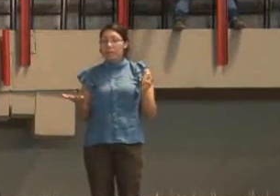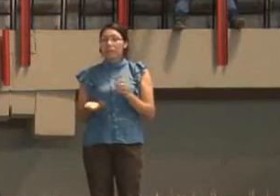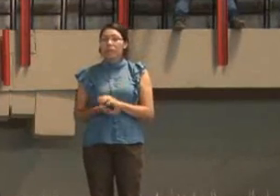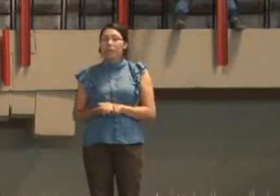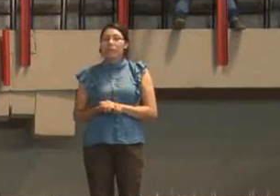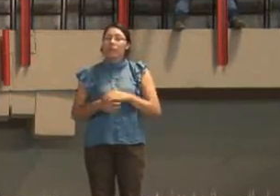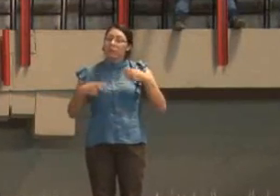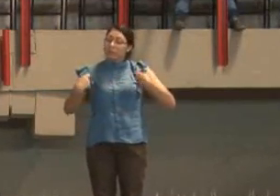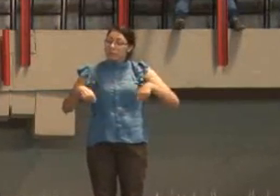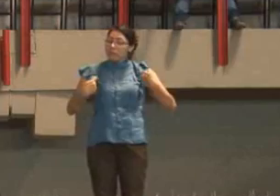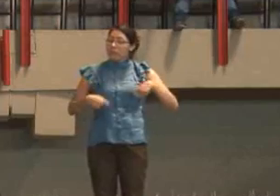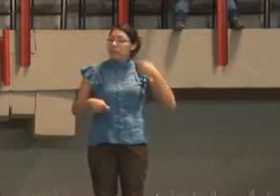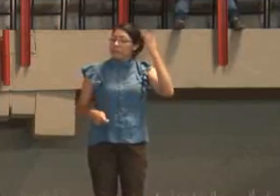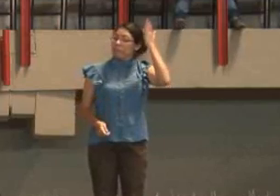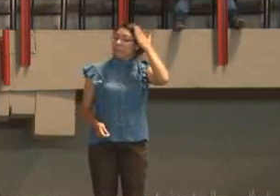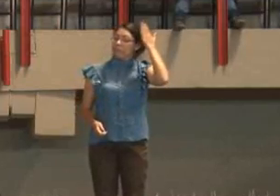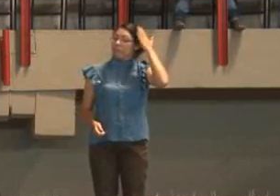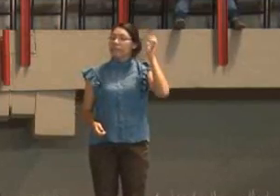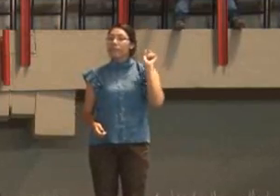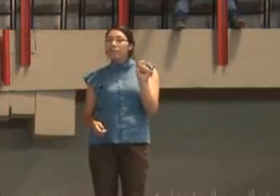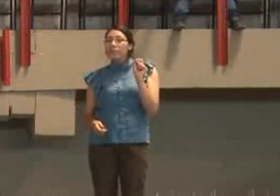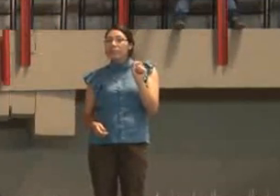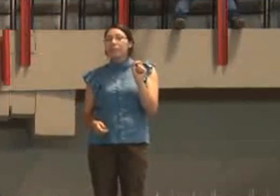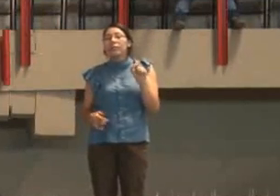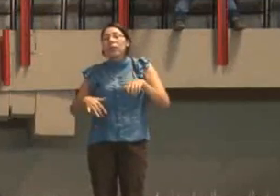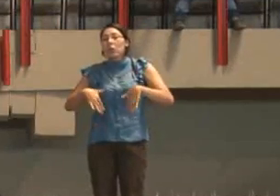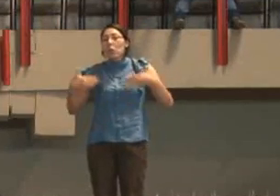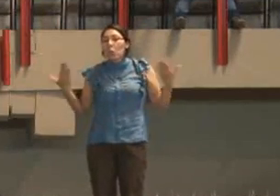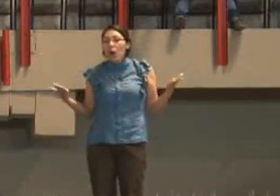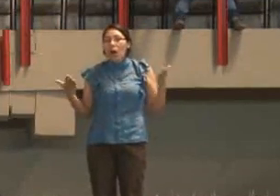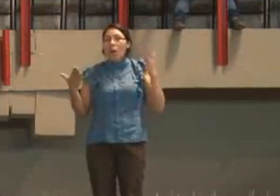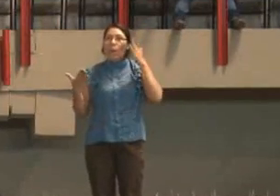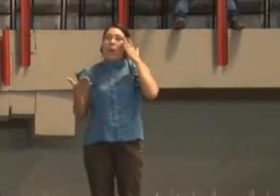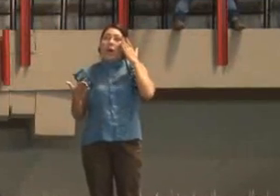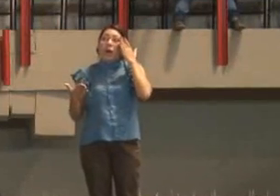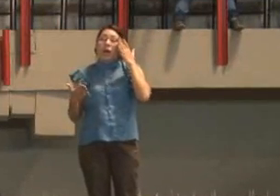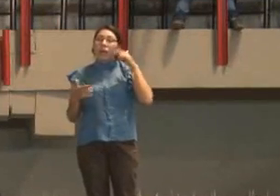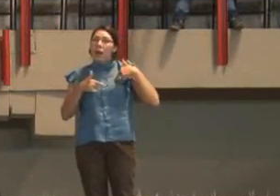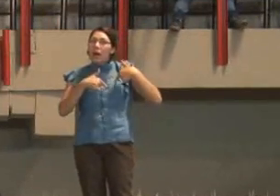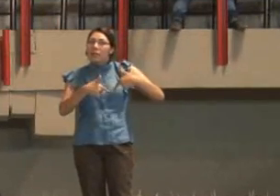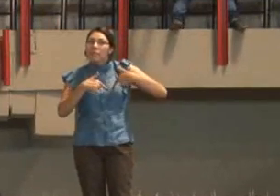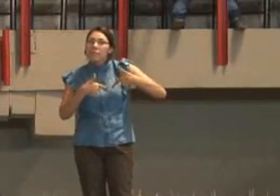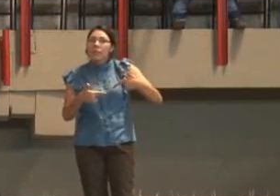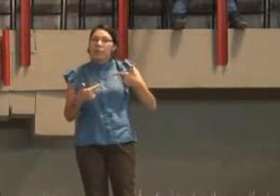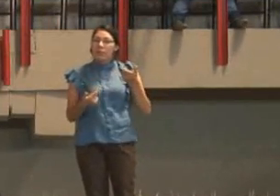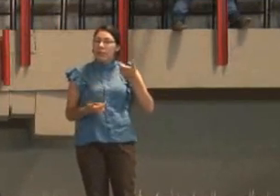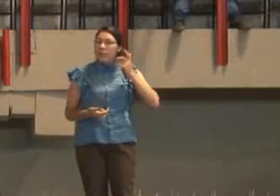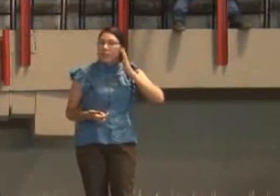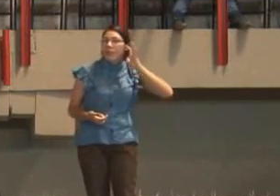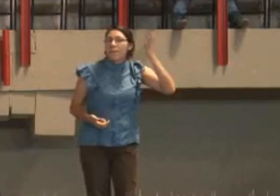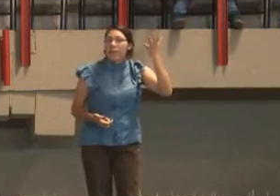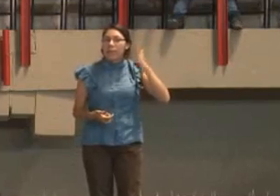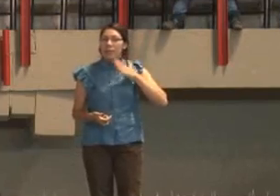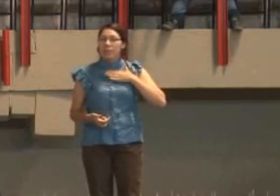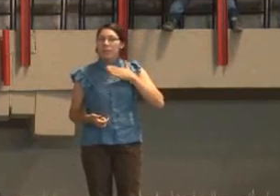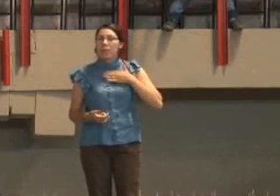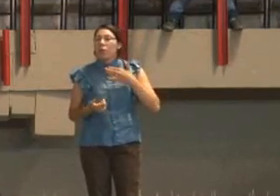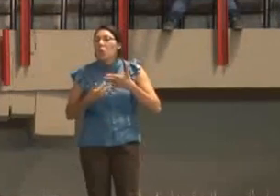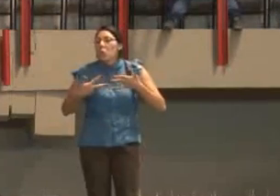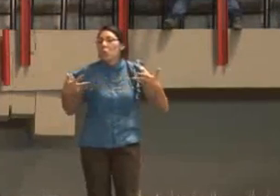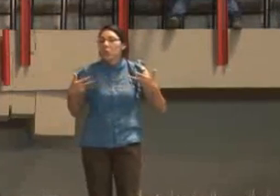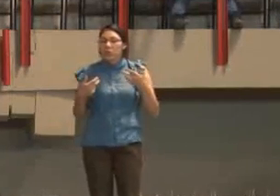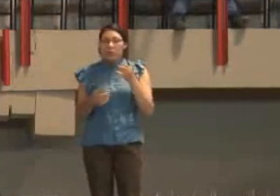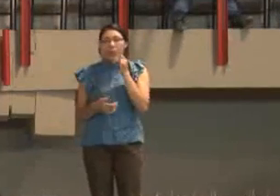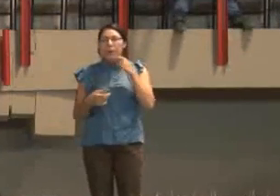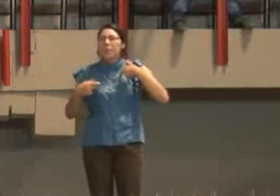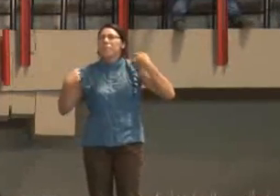Eu devo verificar primeiro o seguinte: quais são as ações que eu tenho que realizar para conseguir fazer o que eu quero? O que é que eu